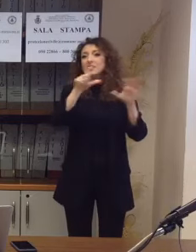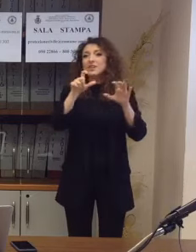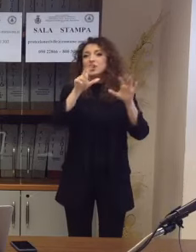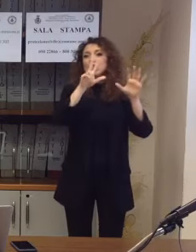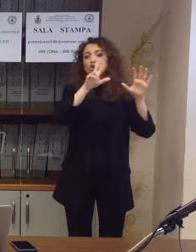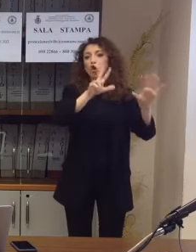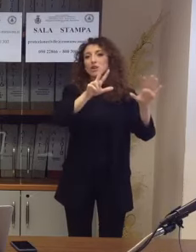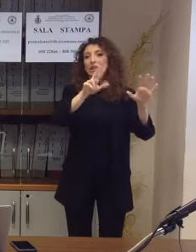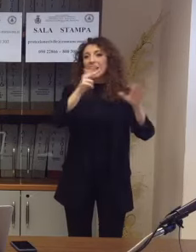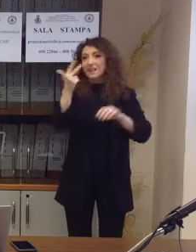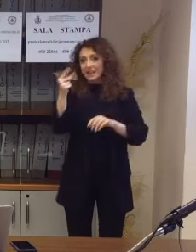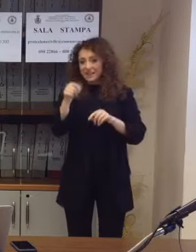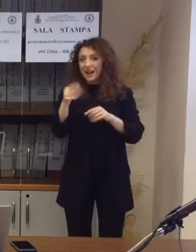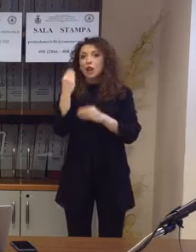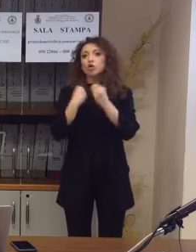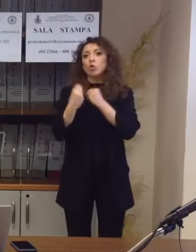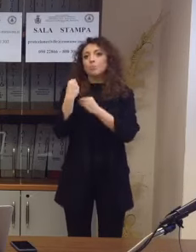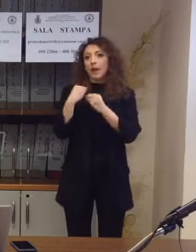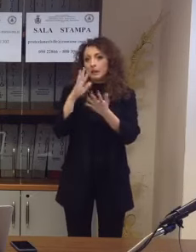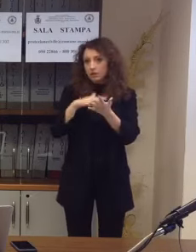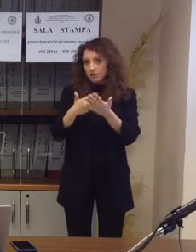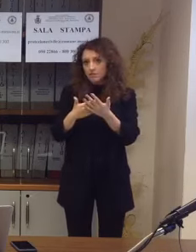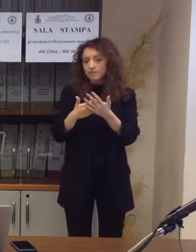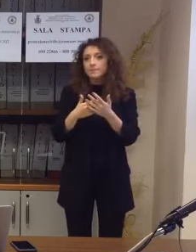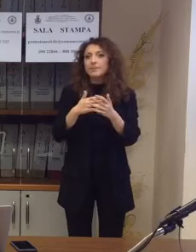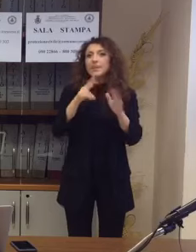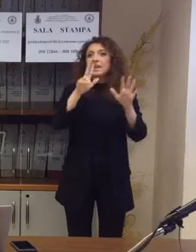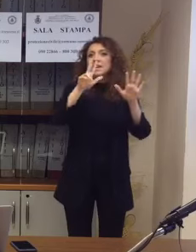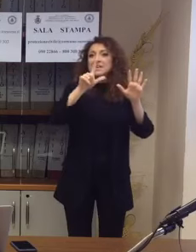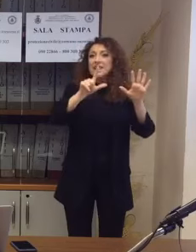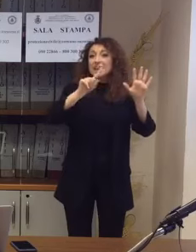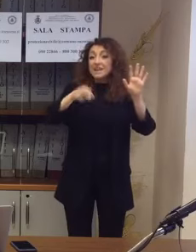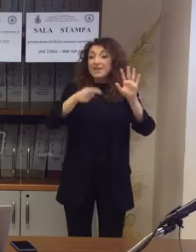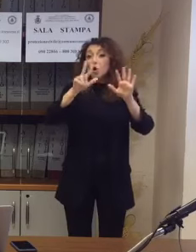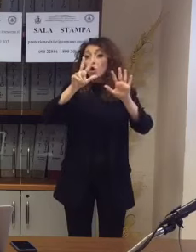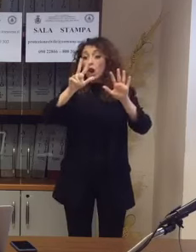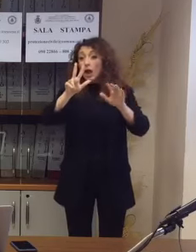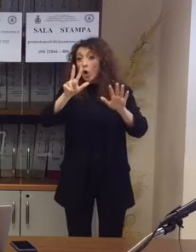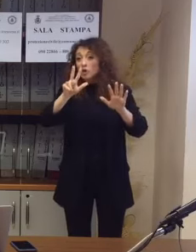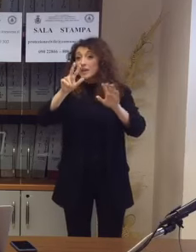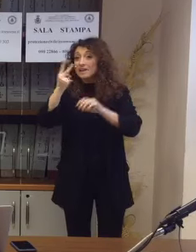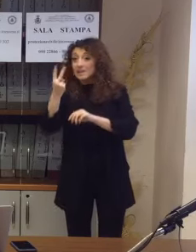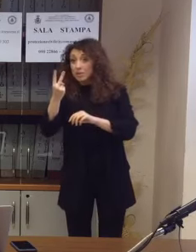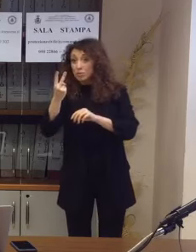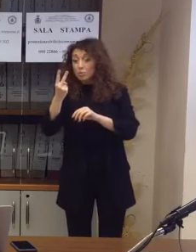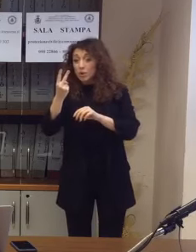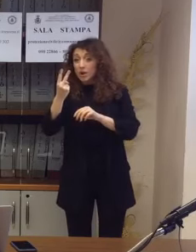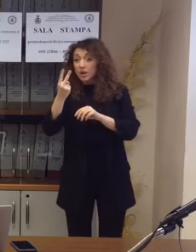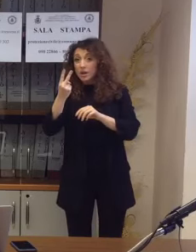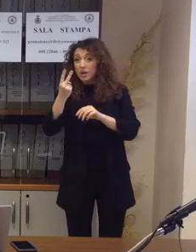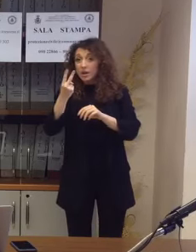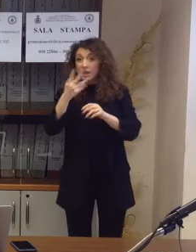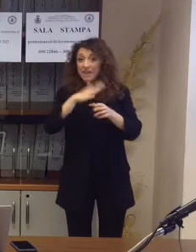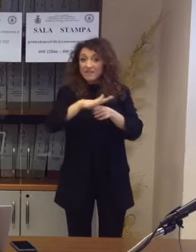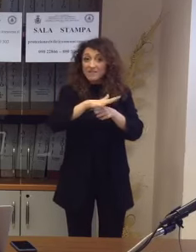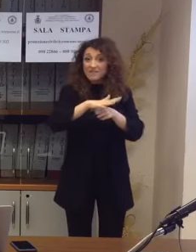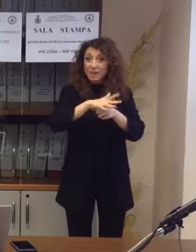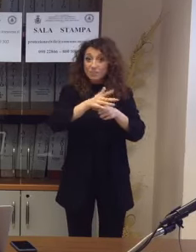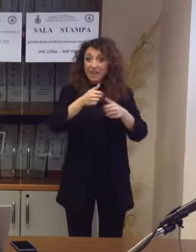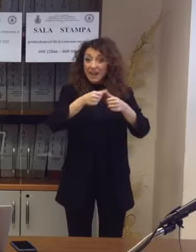7.783, quindi domande validate, che corrispondono al 7,82% del totale del nucleo del